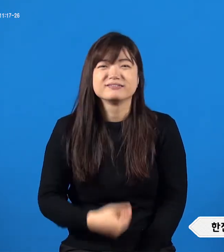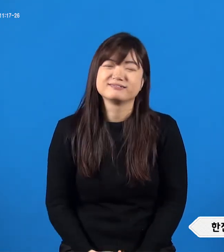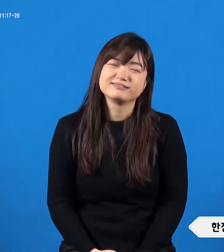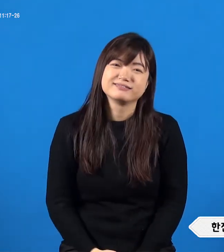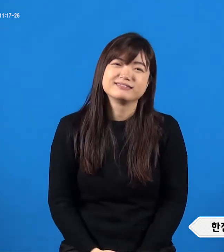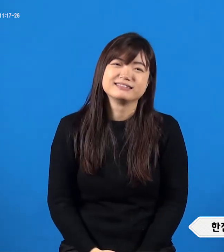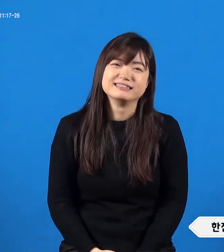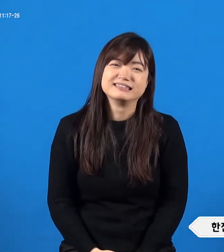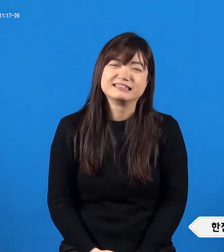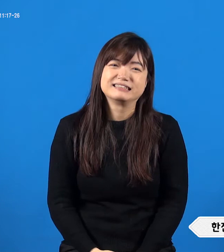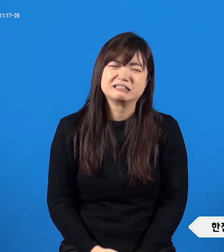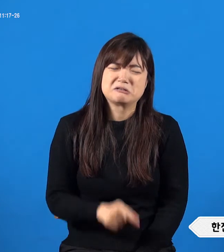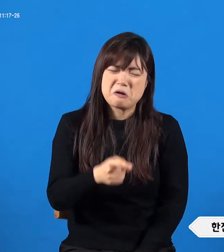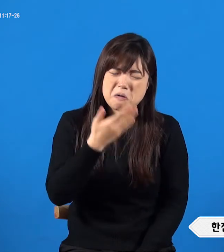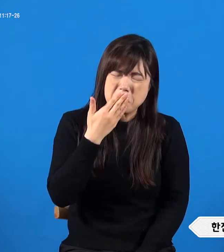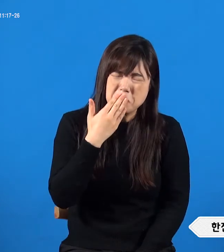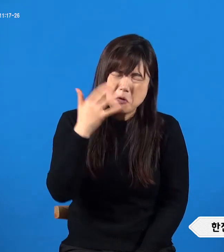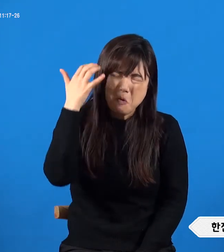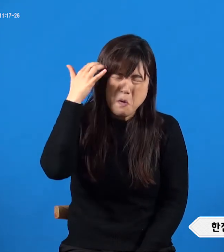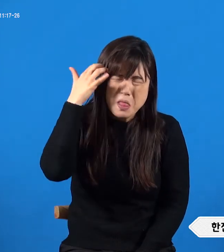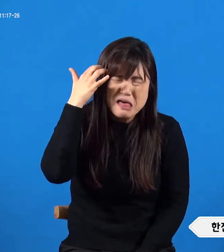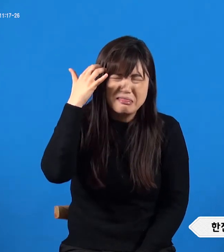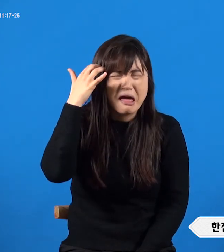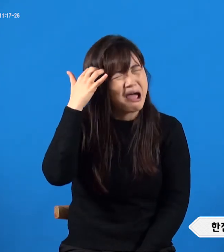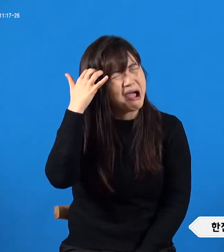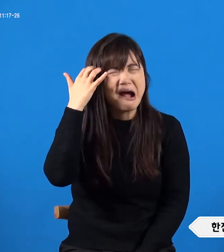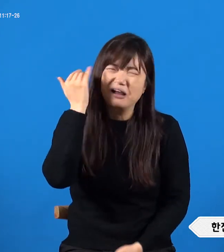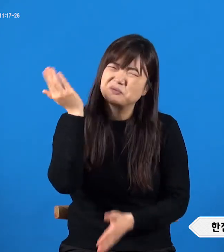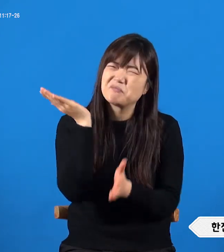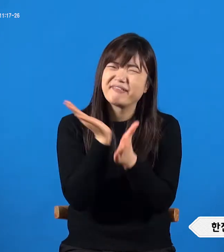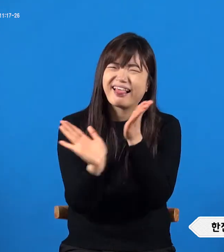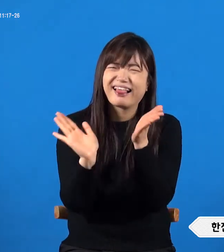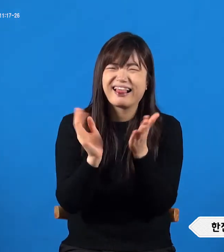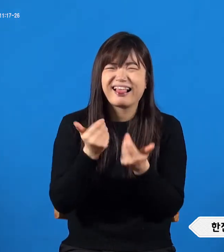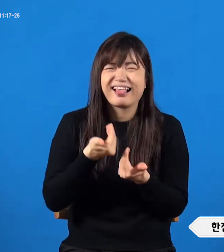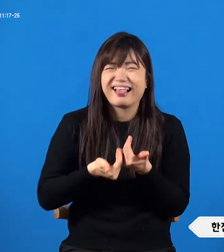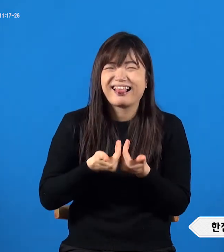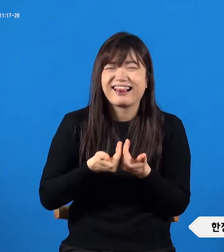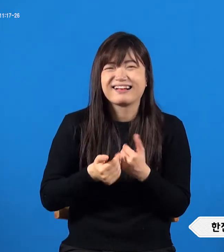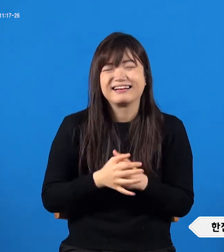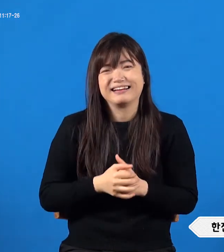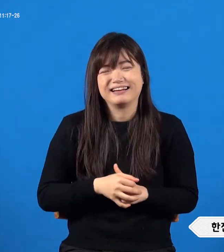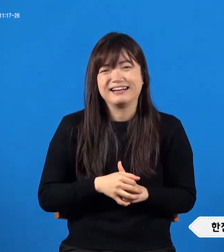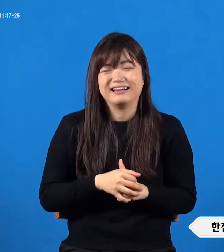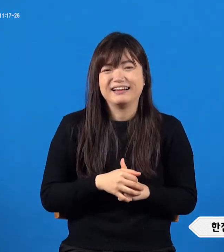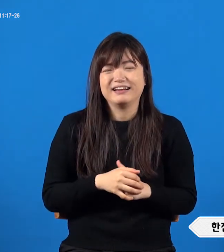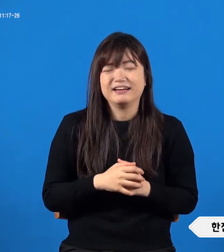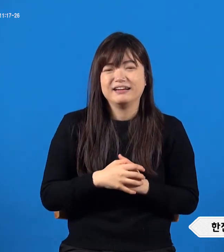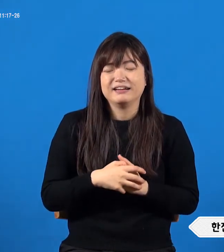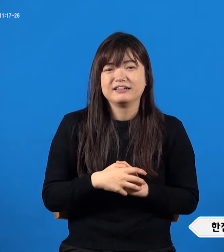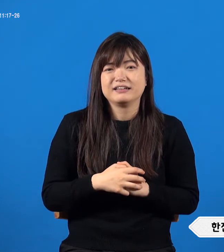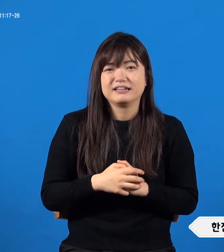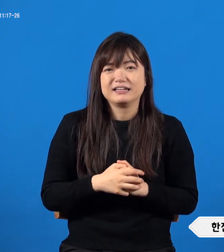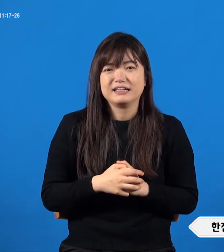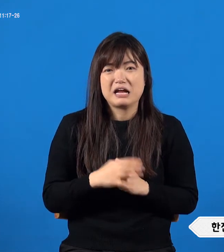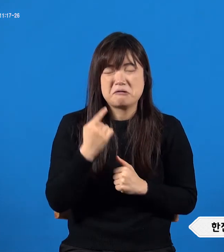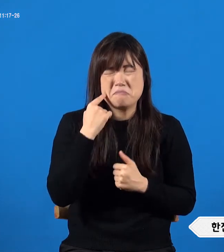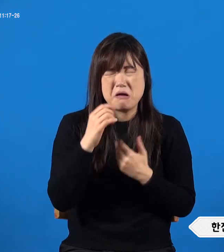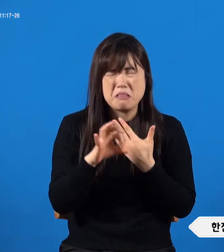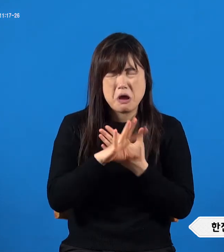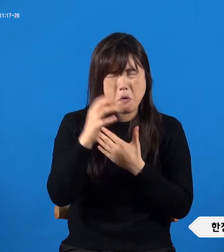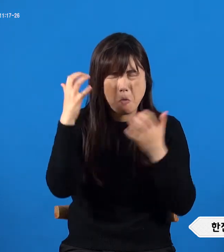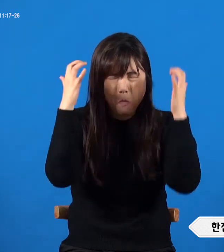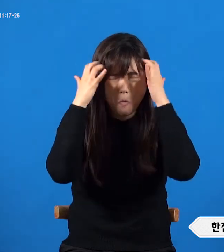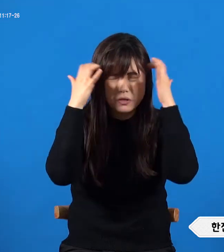않습니까? 그걸 먹으면서 고난하는 게 연결이 잘 됩니까? 잘 안 되지요.